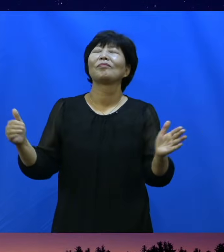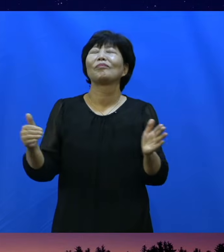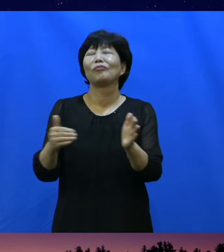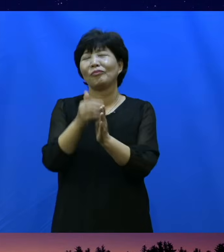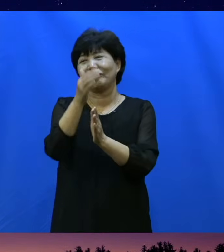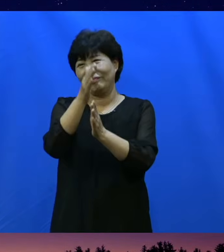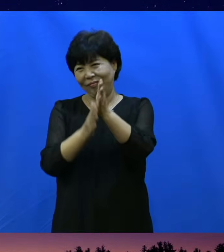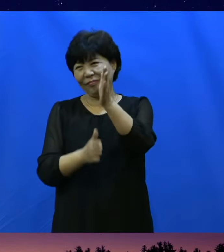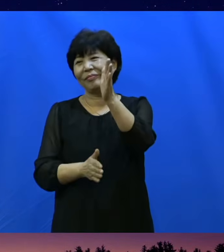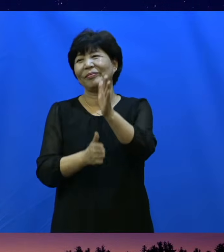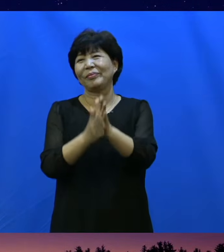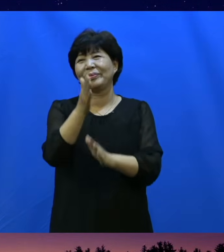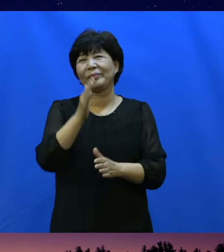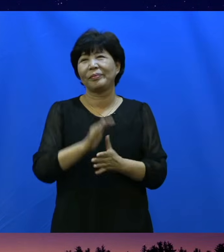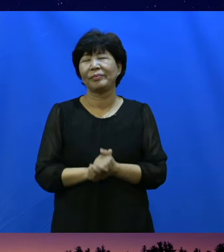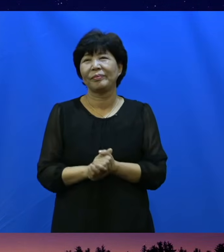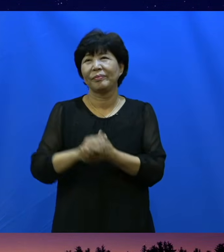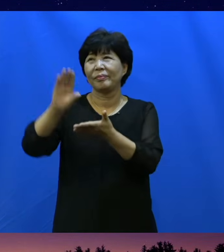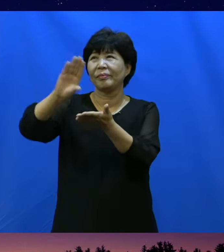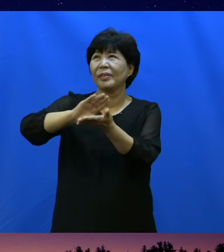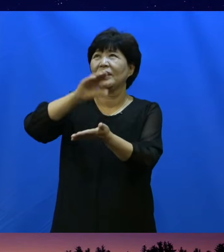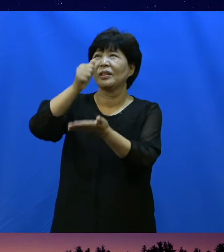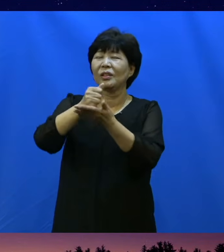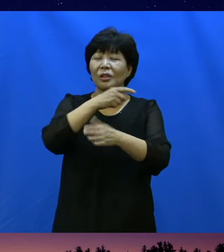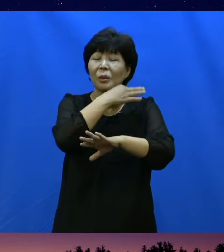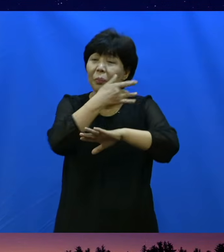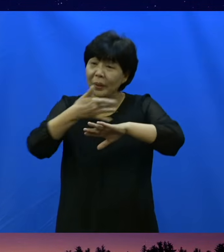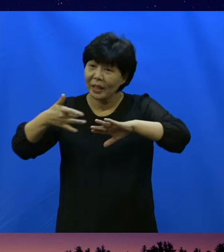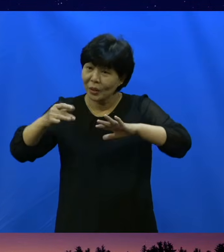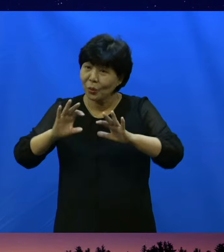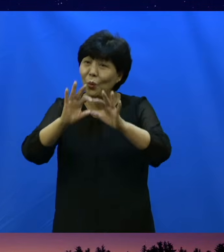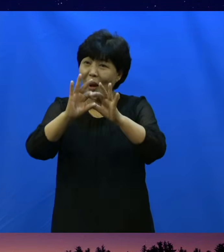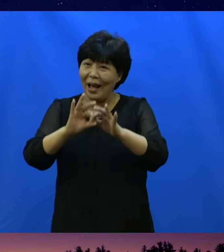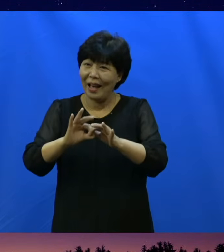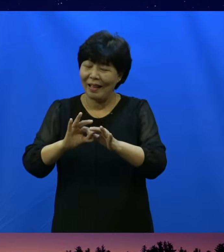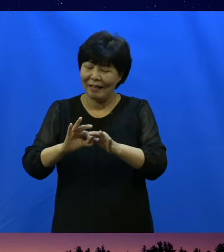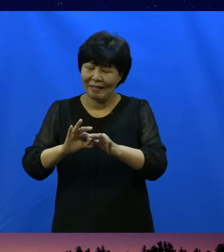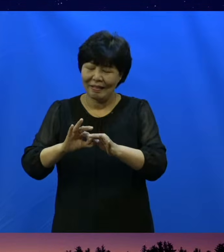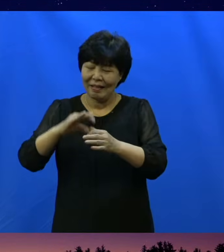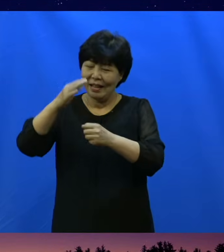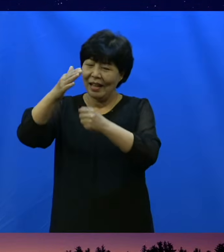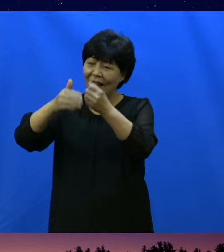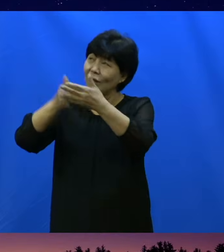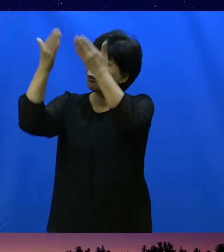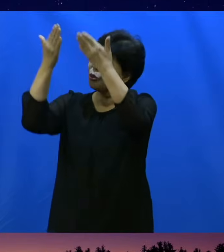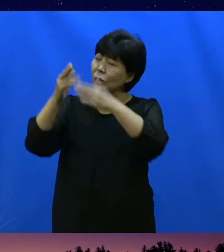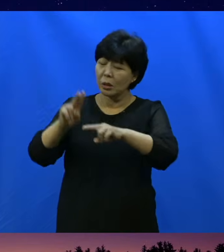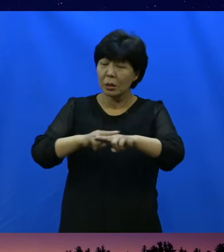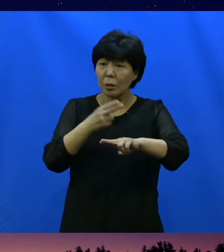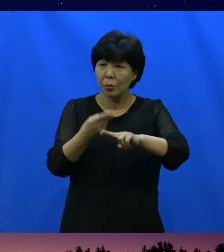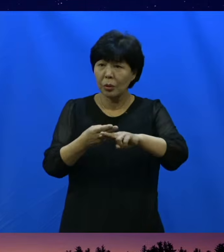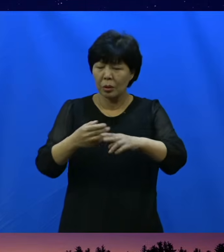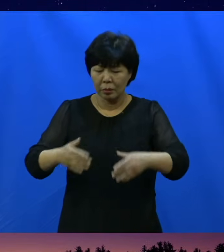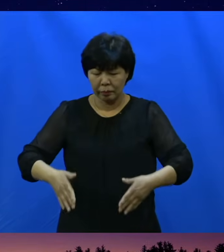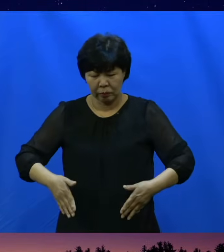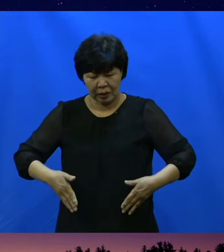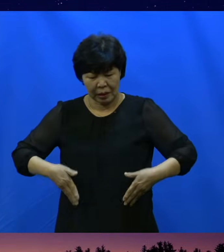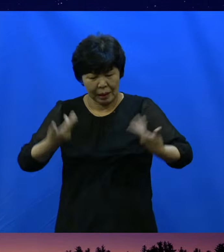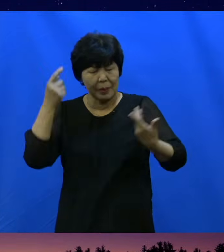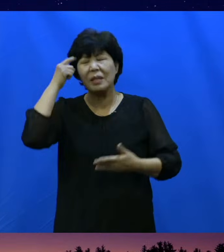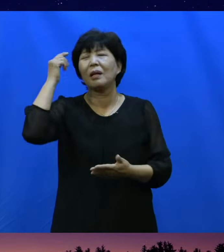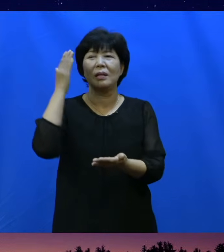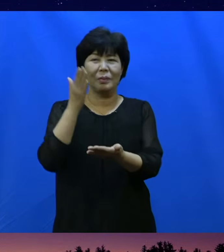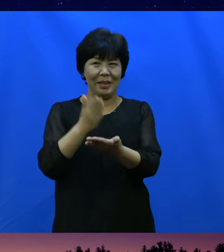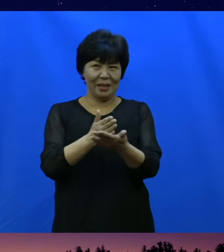그리스도의 피로, 그 아들의 죽으심으로 우리에게 주어진 하나님의 그 은혜의 선물을 여러분 가볍게 여기지 말아야 돼요. 그